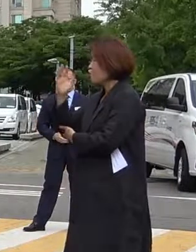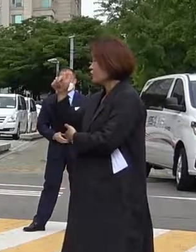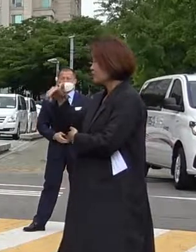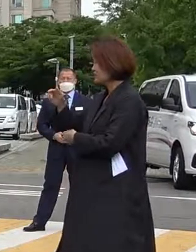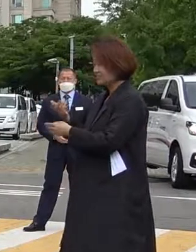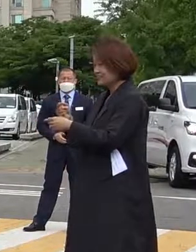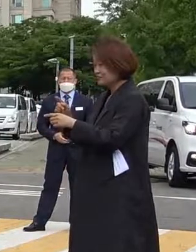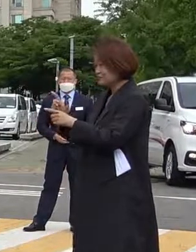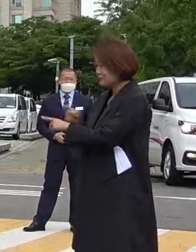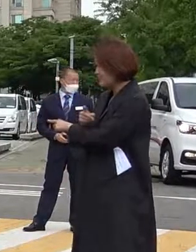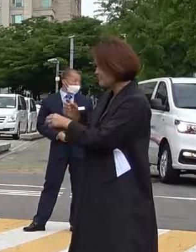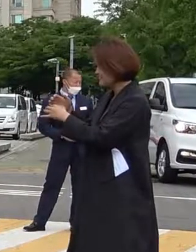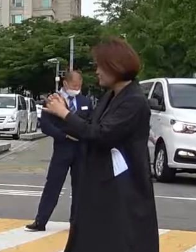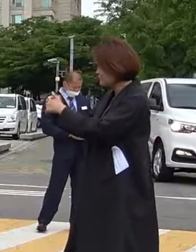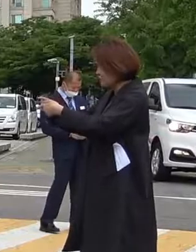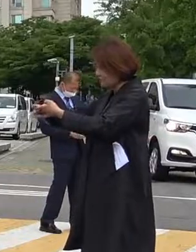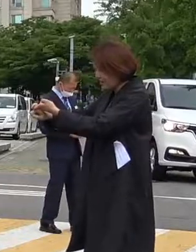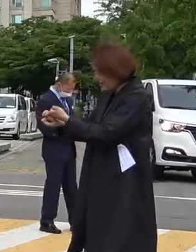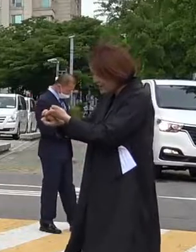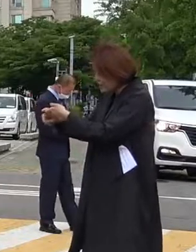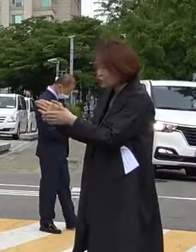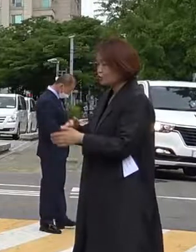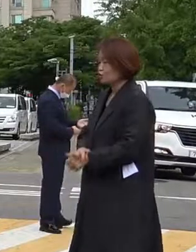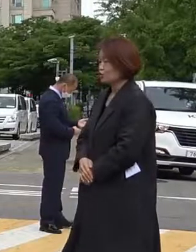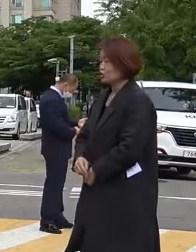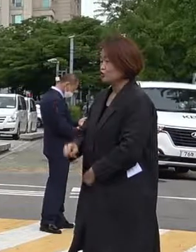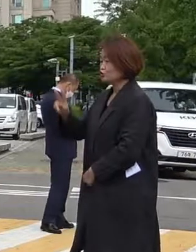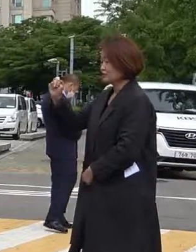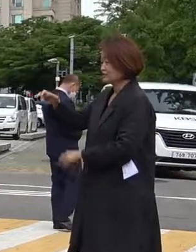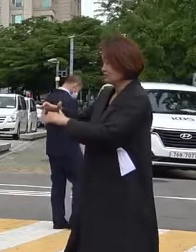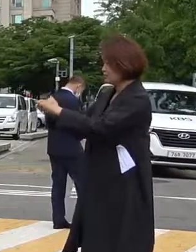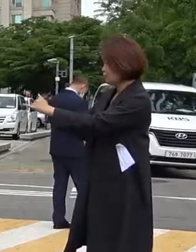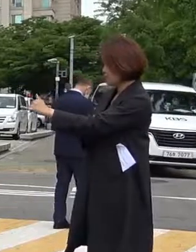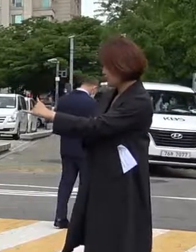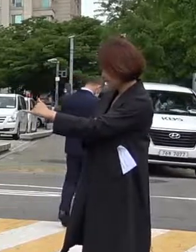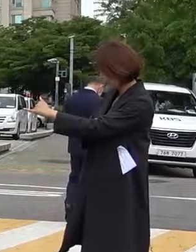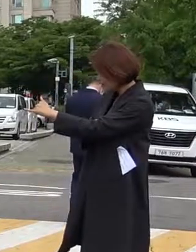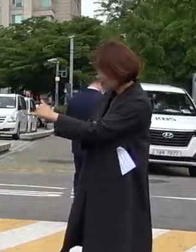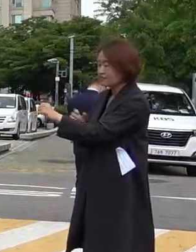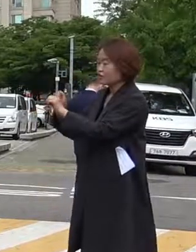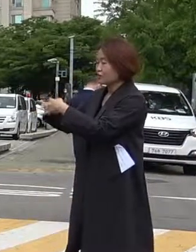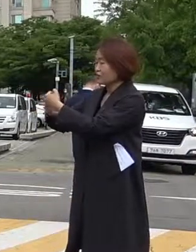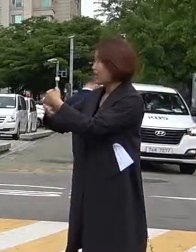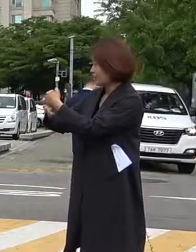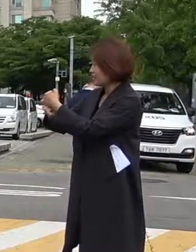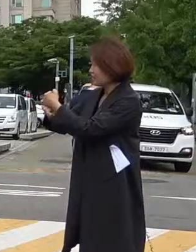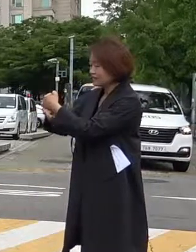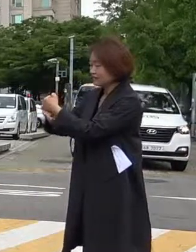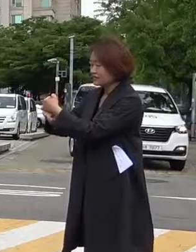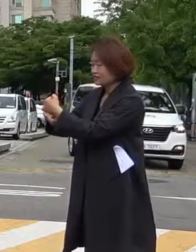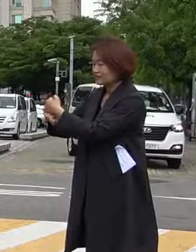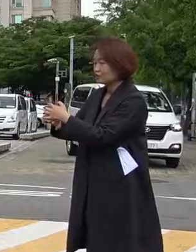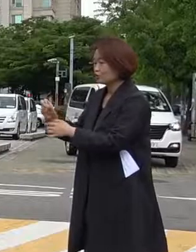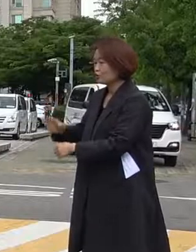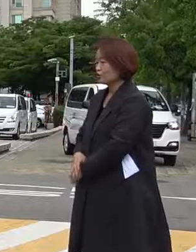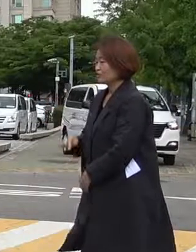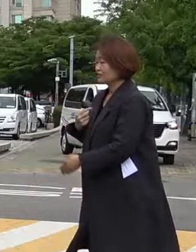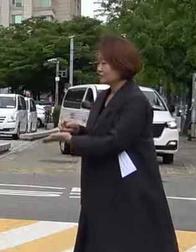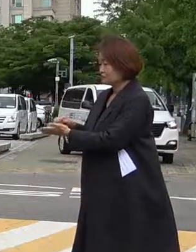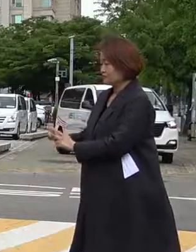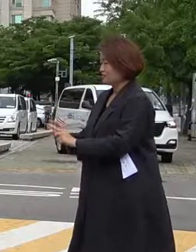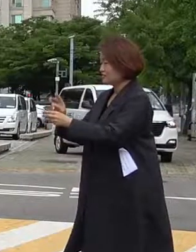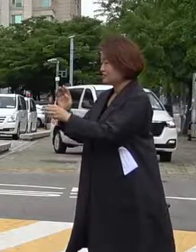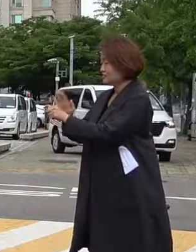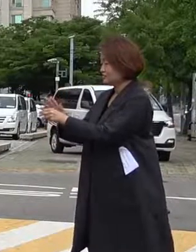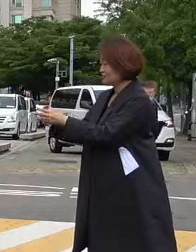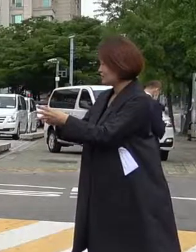언론개혁시민연대, 언론시민단체도 같이 지지해주고 있습니다. 그리고 유엔 장애인권 권리협약, 그 다음에